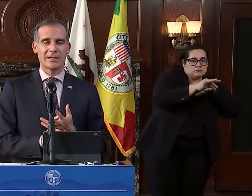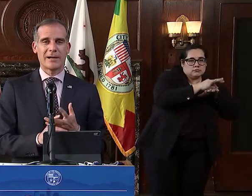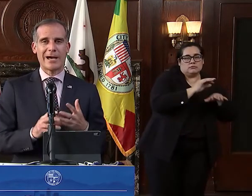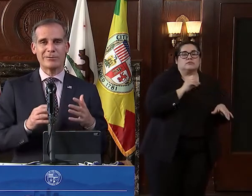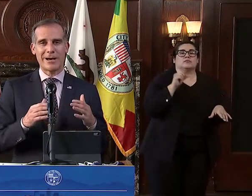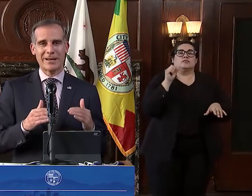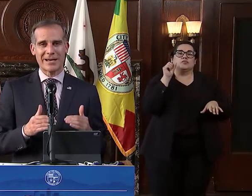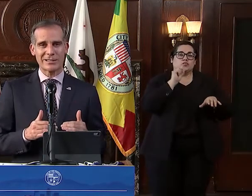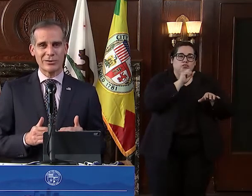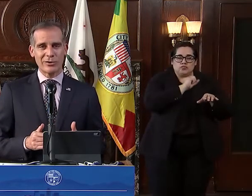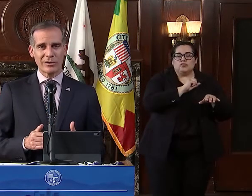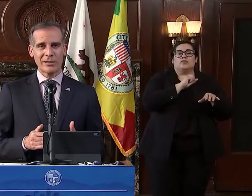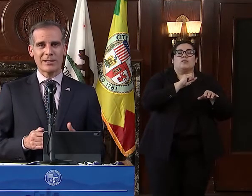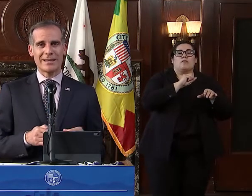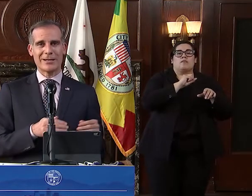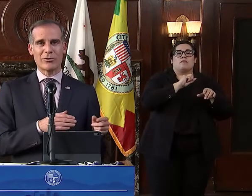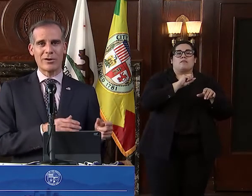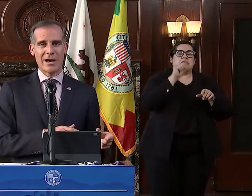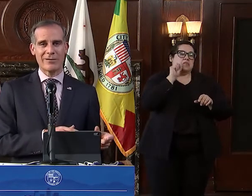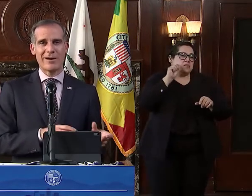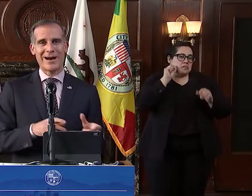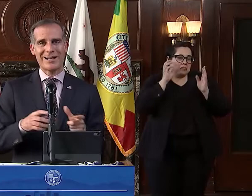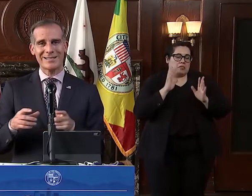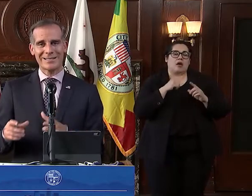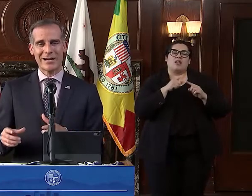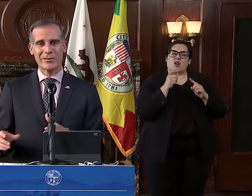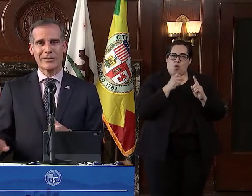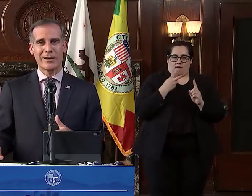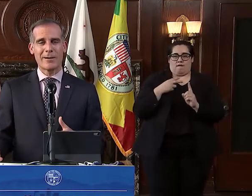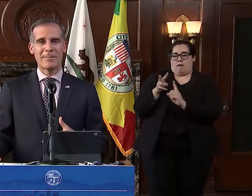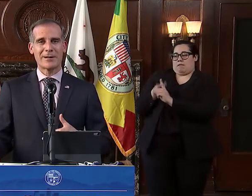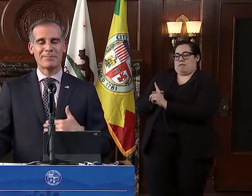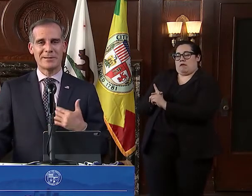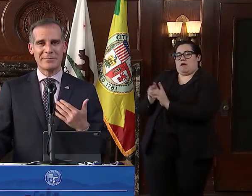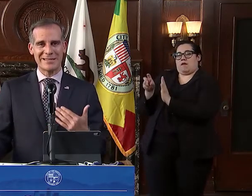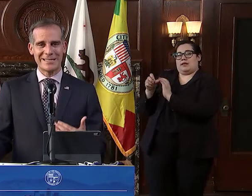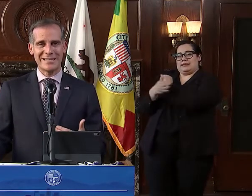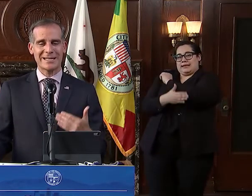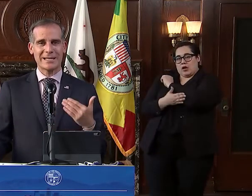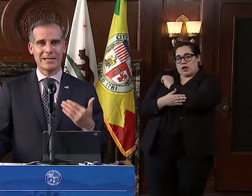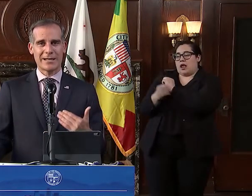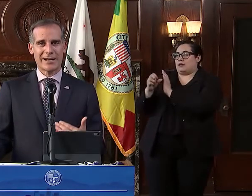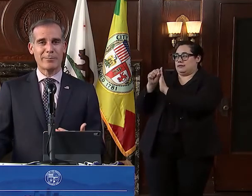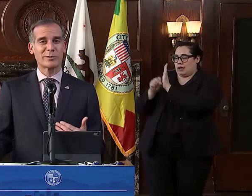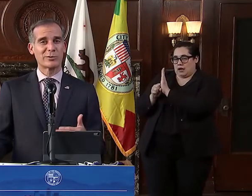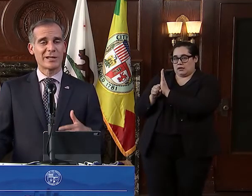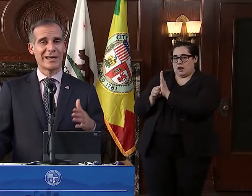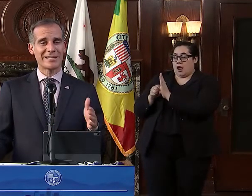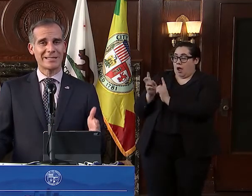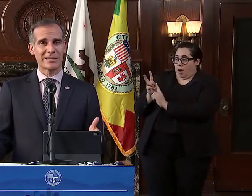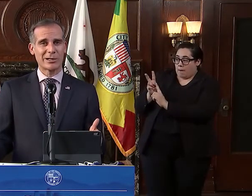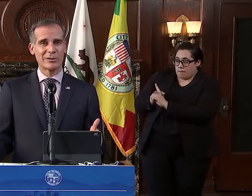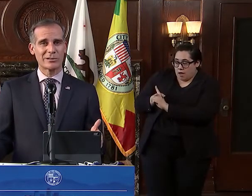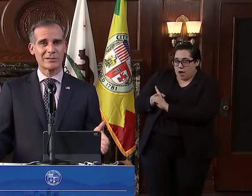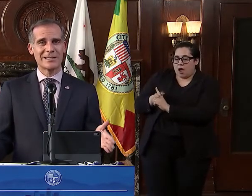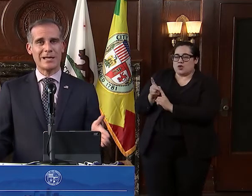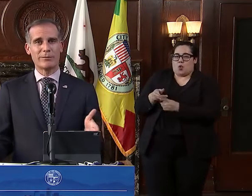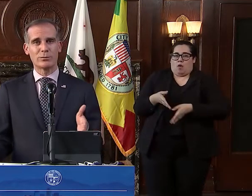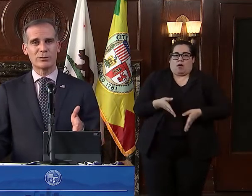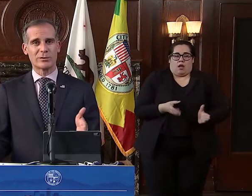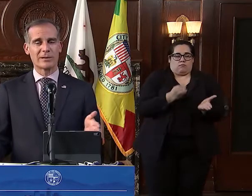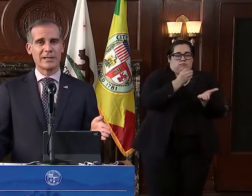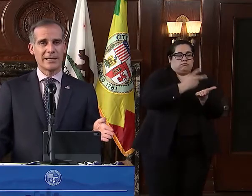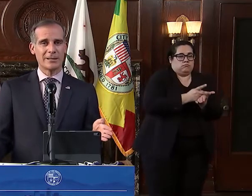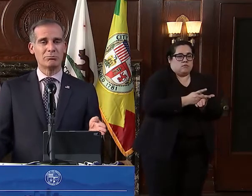barberos, hay una aplicación del condado al Estado para permitir la reapertura de estos negocios en